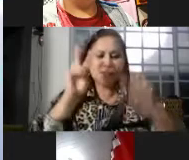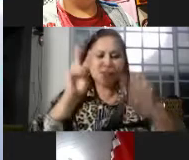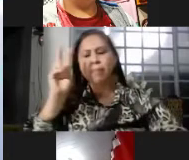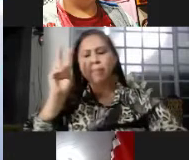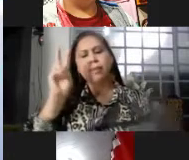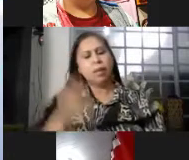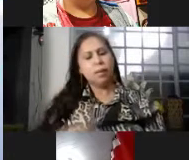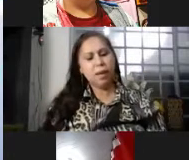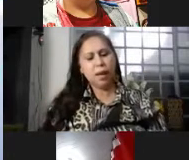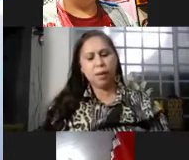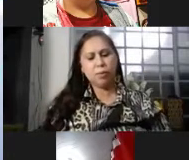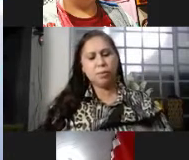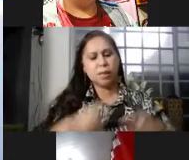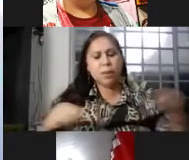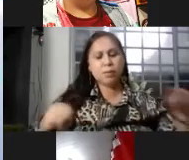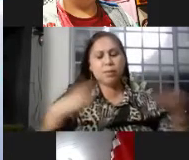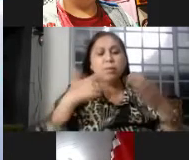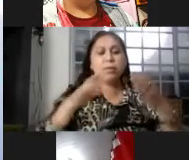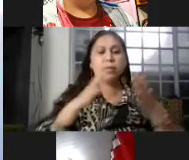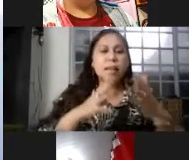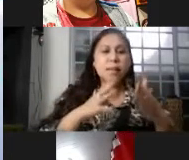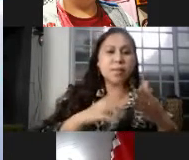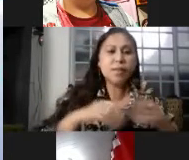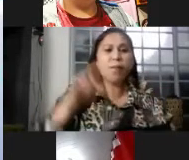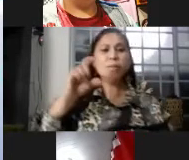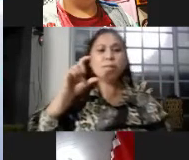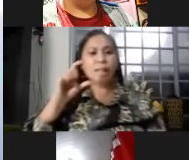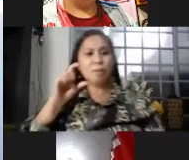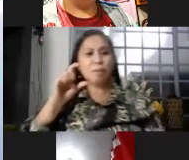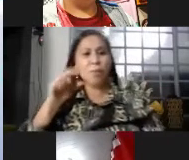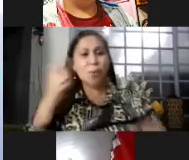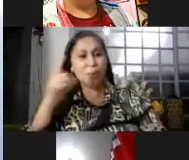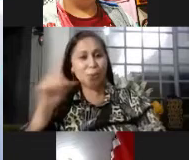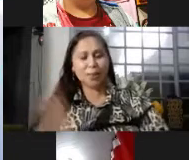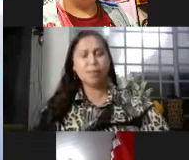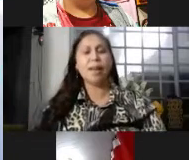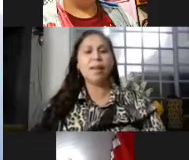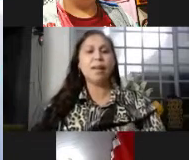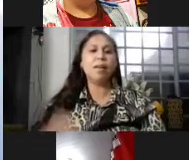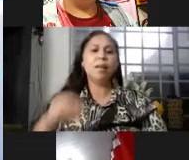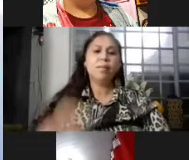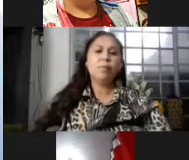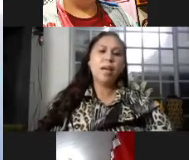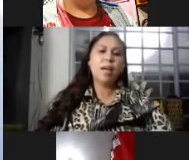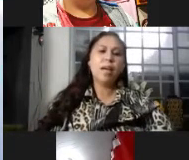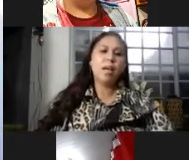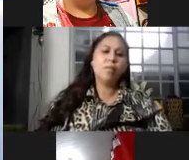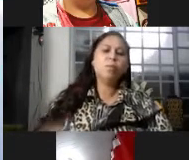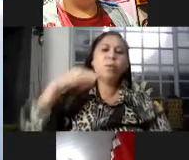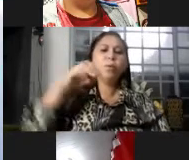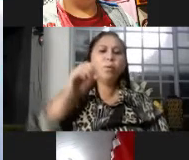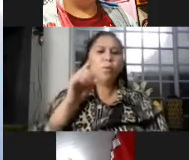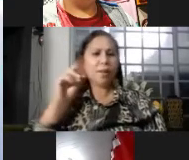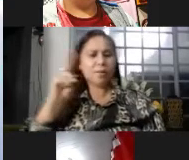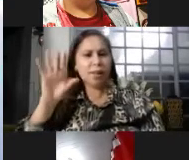aqui, que é Os Aspectos Linguísticos da Libras, e vamos ler o outro, que está lá no